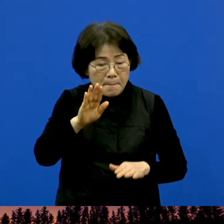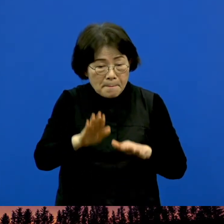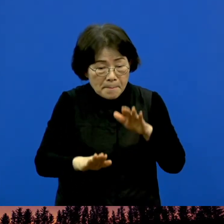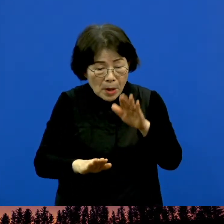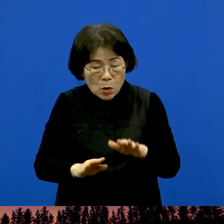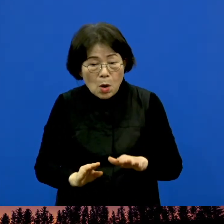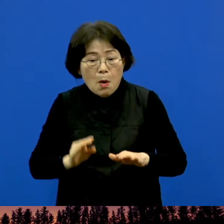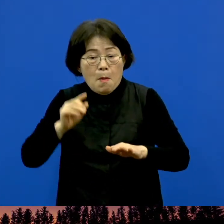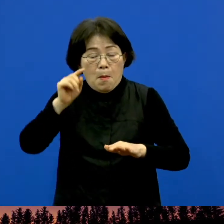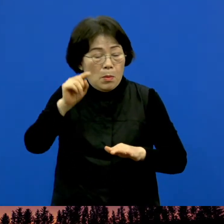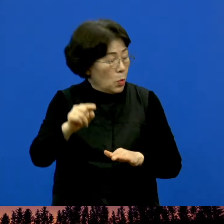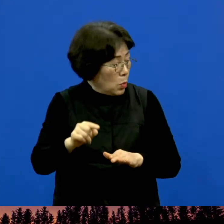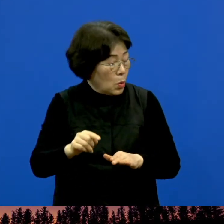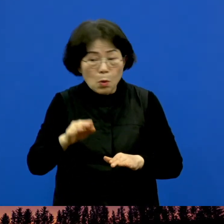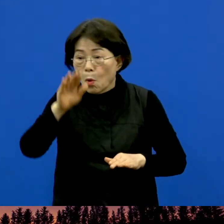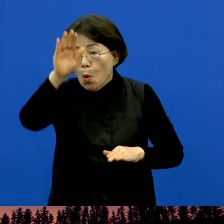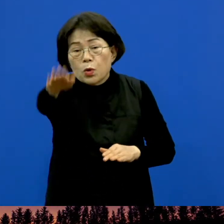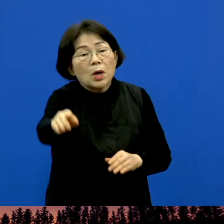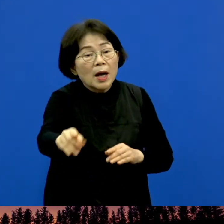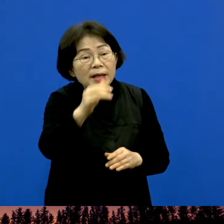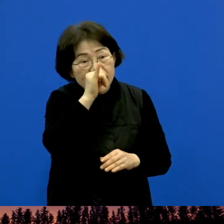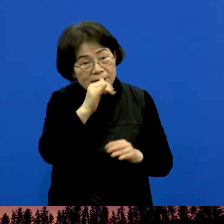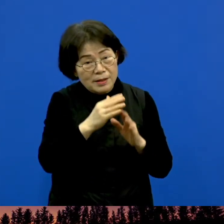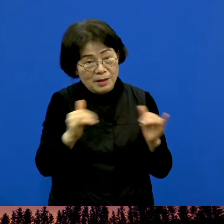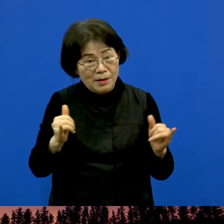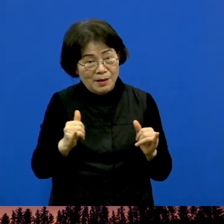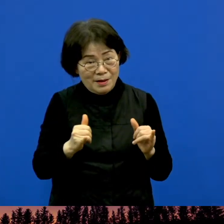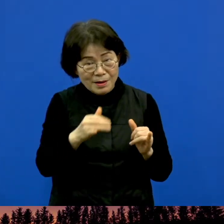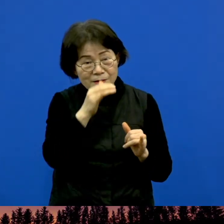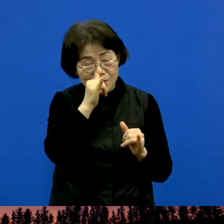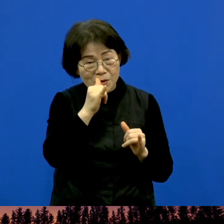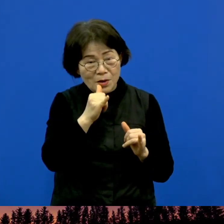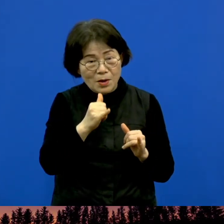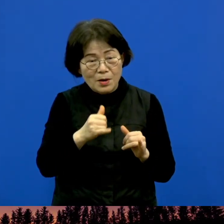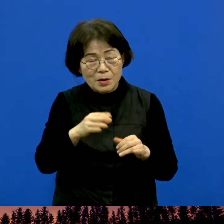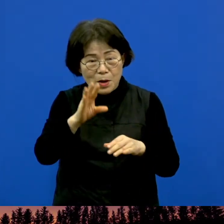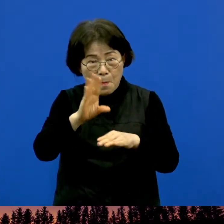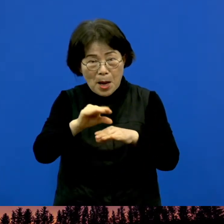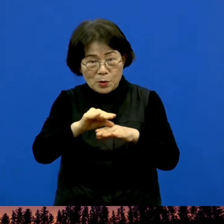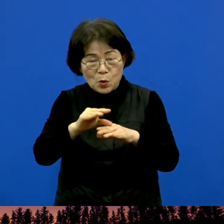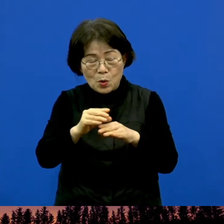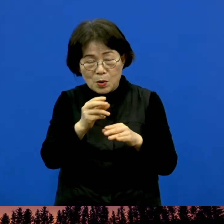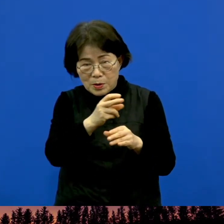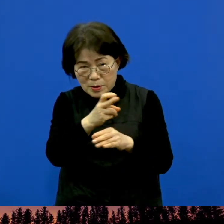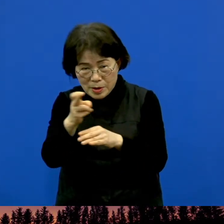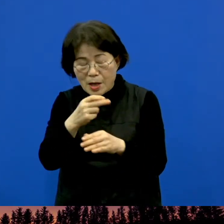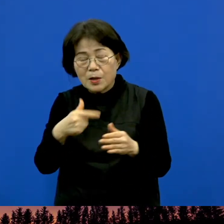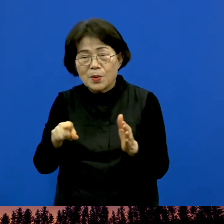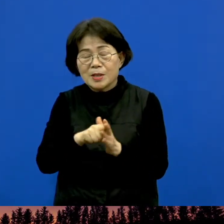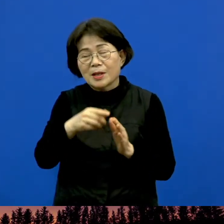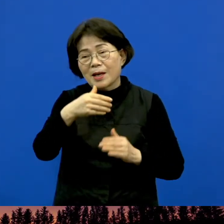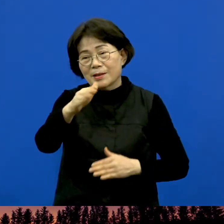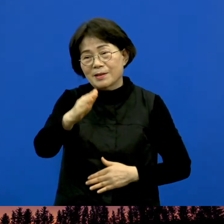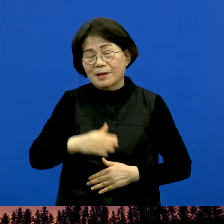제보가 있어가지고 갔더니 특이한 사람이 또 왔다 갔다 하더라고요. 꽤 빠르더래요.